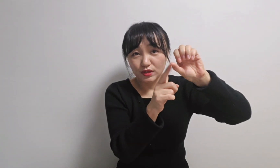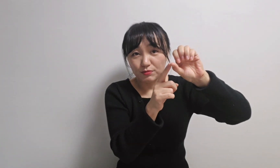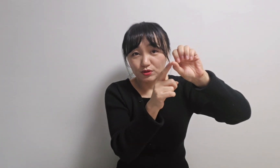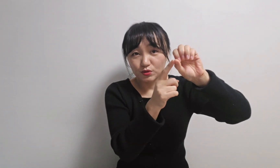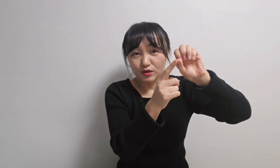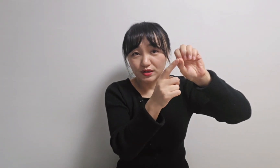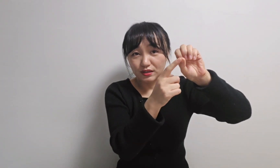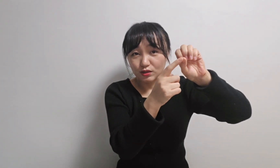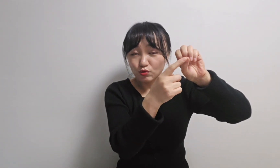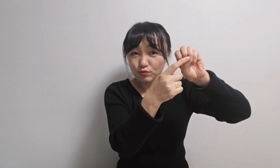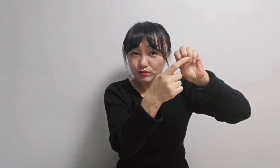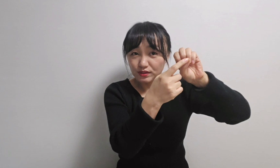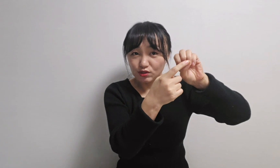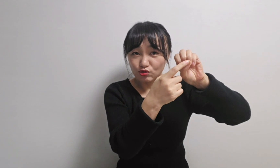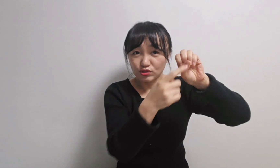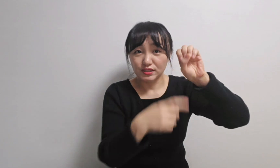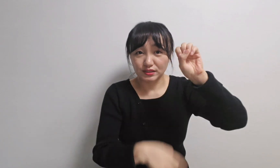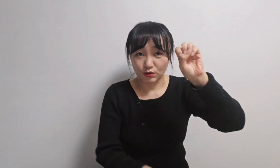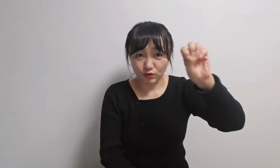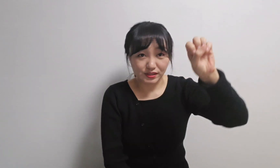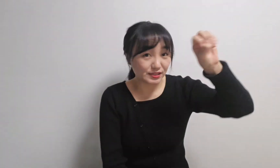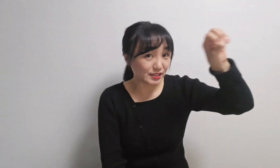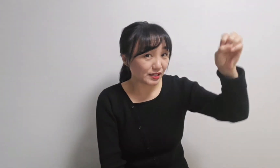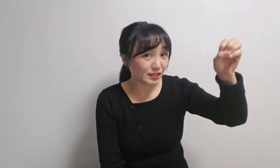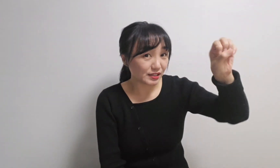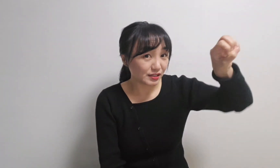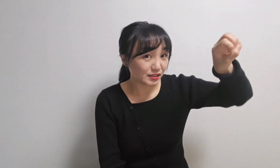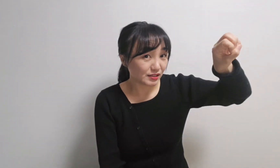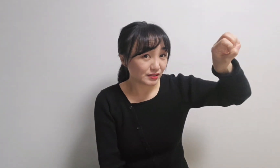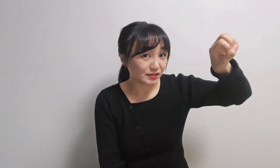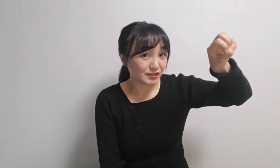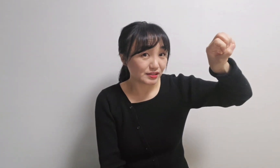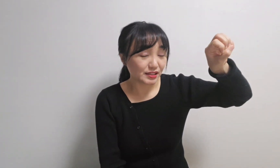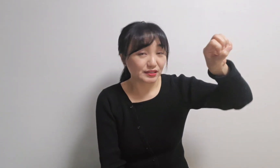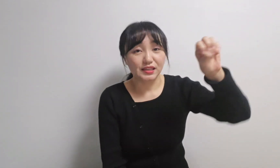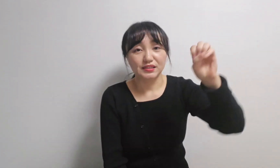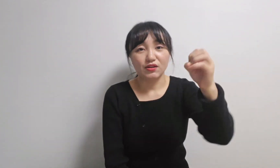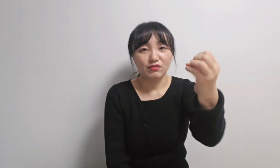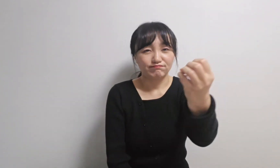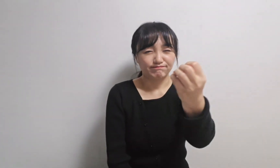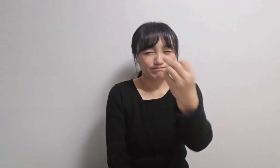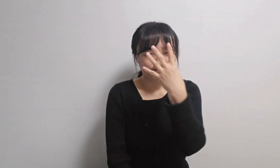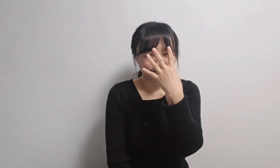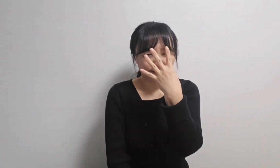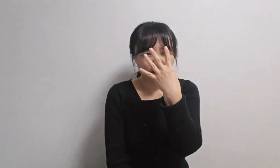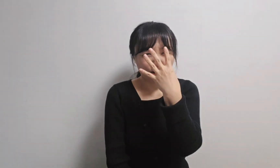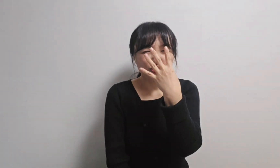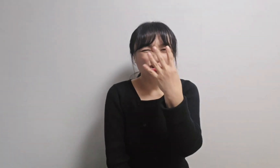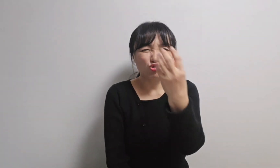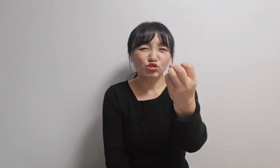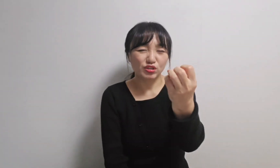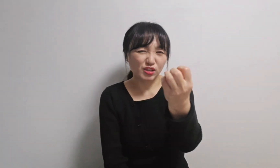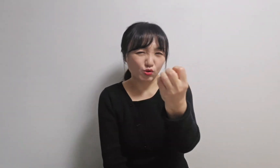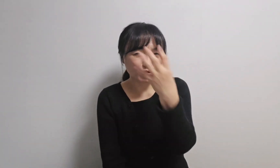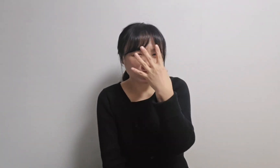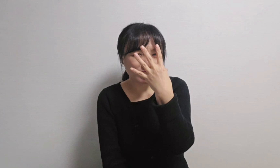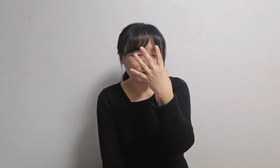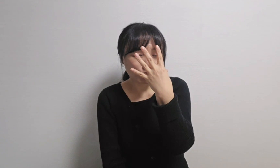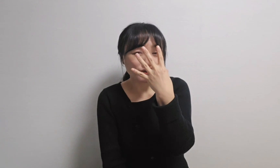나머지 손가락 이렇게 손톱 부분 지어주신 상태 이렇게 살짝 지신 상태에서 얼굴 눌렸다고